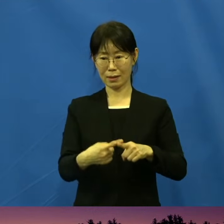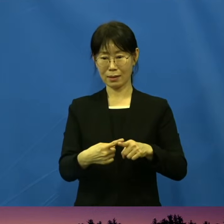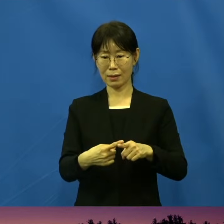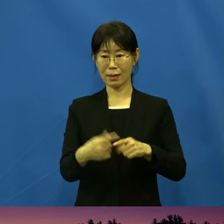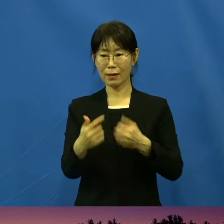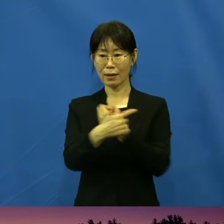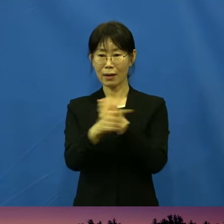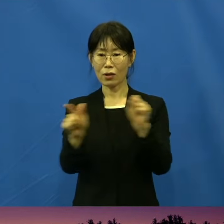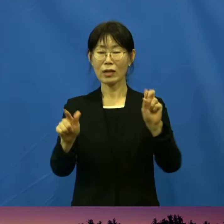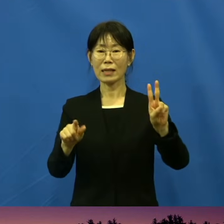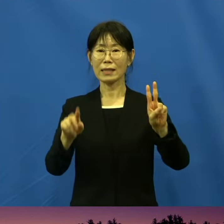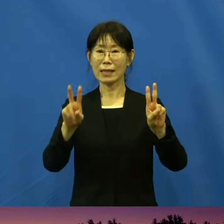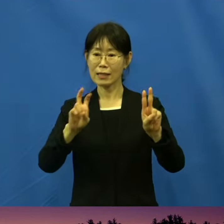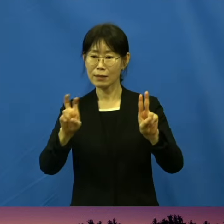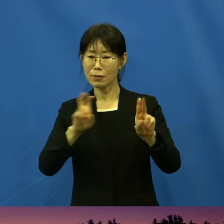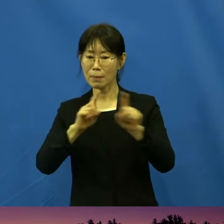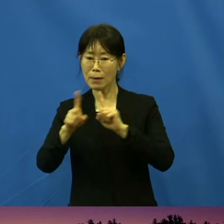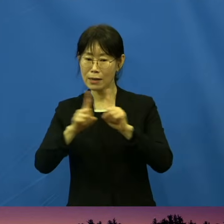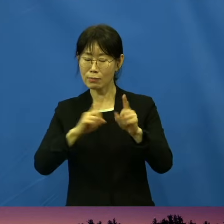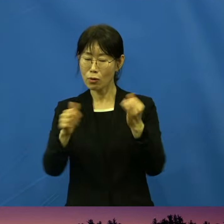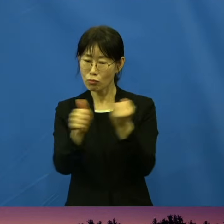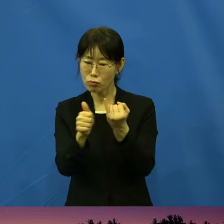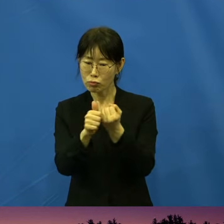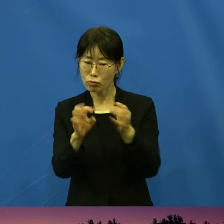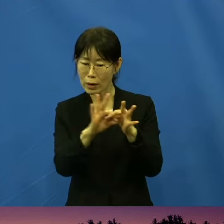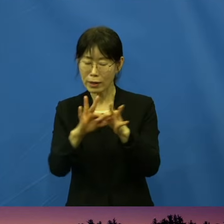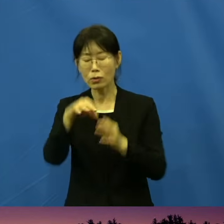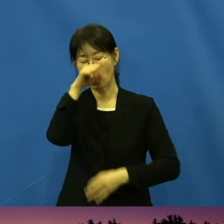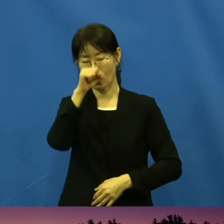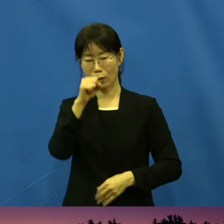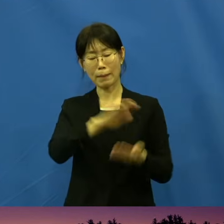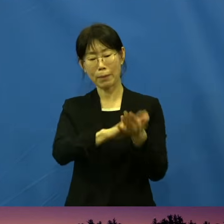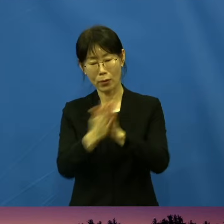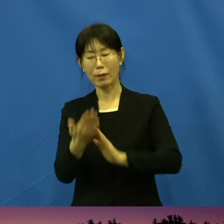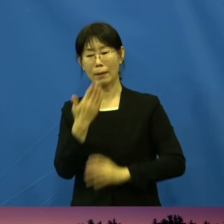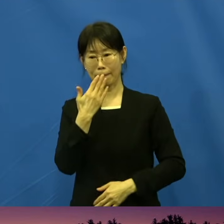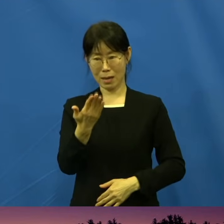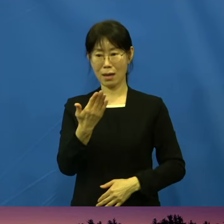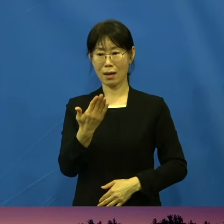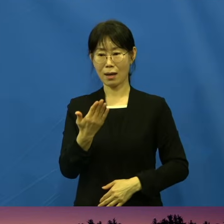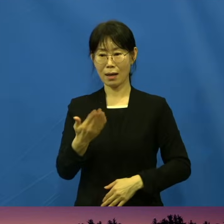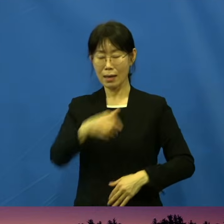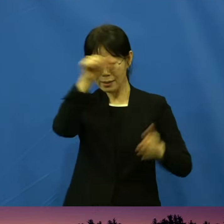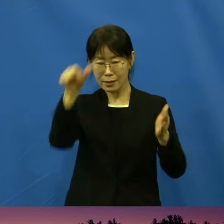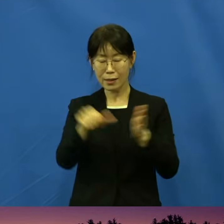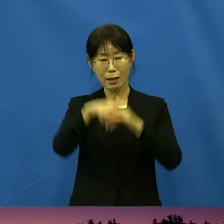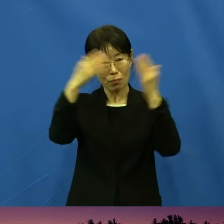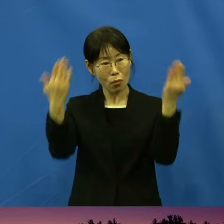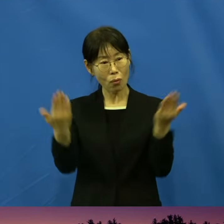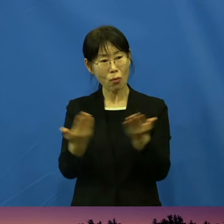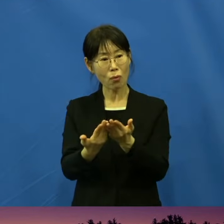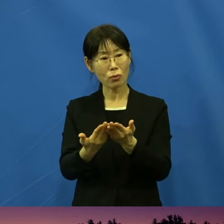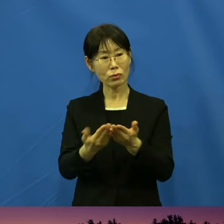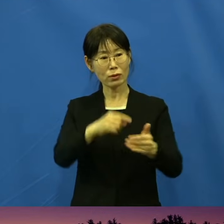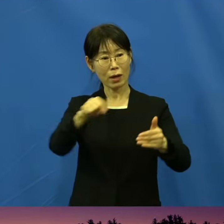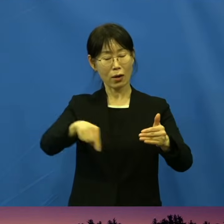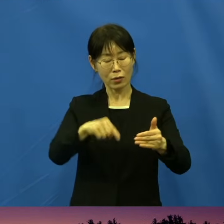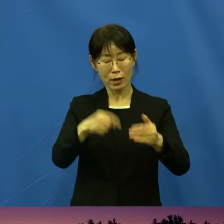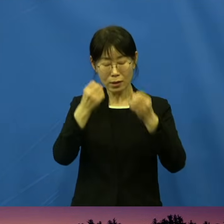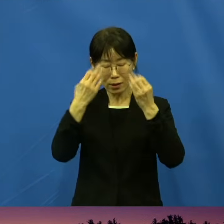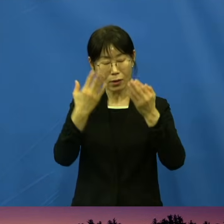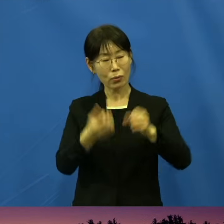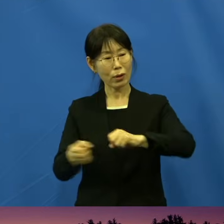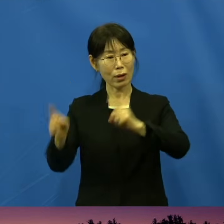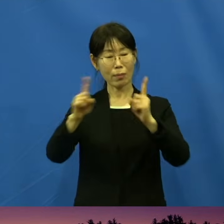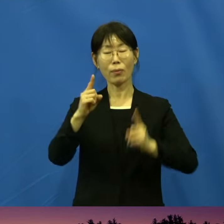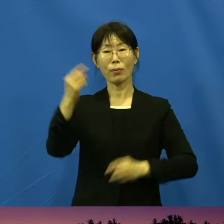갈라디아서 2장 20절만 있으면 다 해결돼요. 여러분들의 삶의 모든 영역에 새로운 회복의 역사가 일어나고 우리의